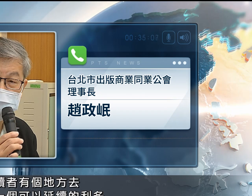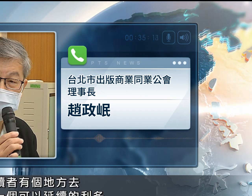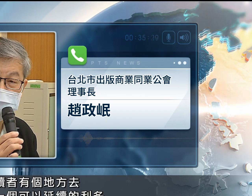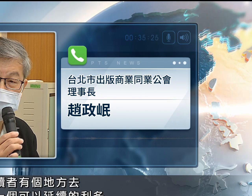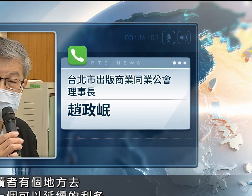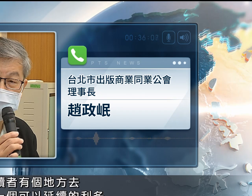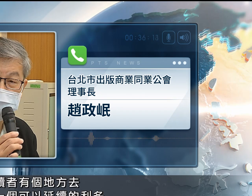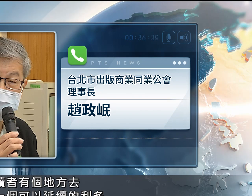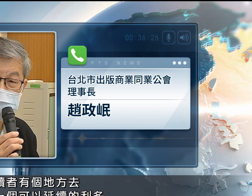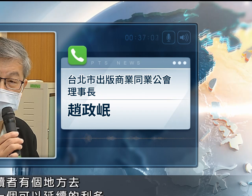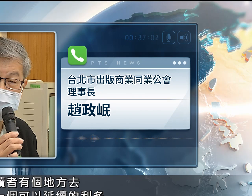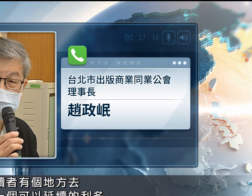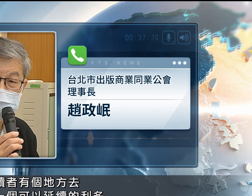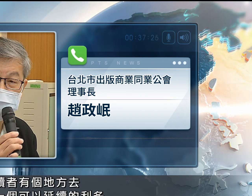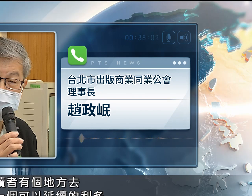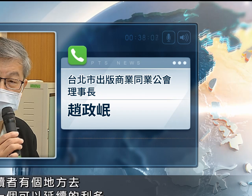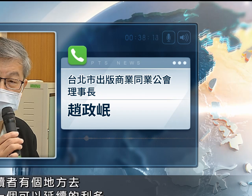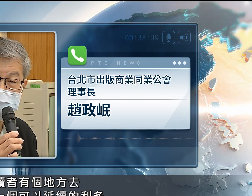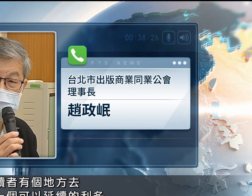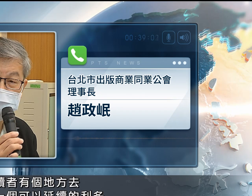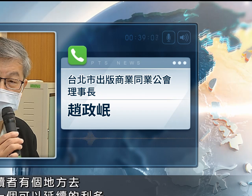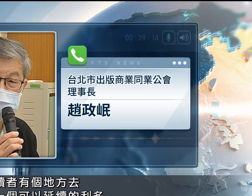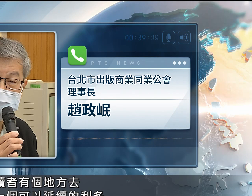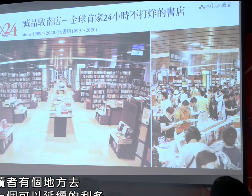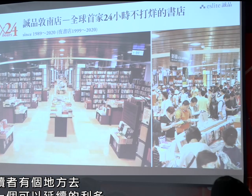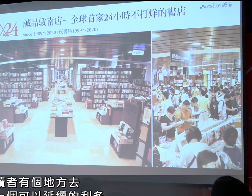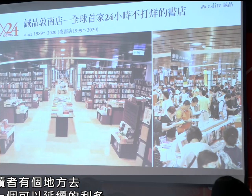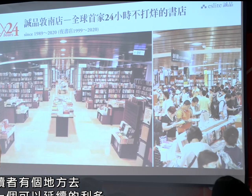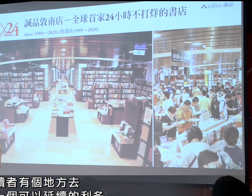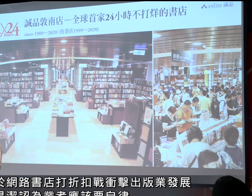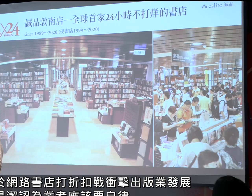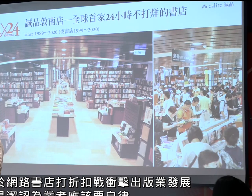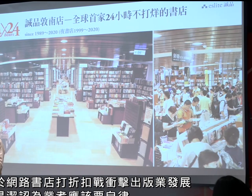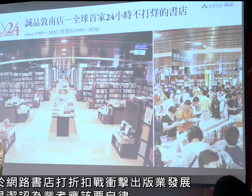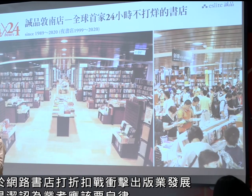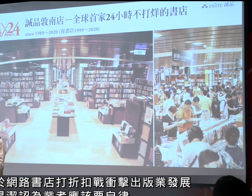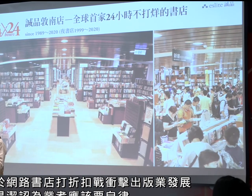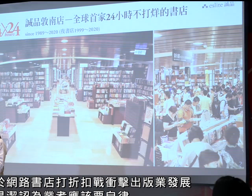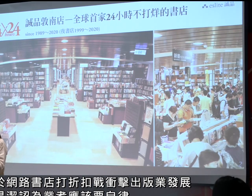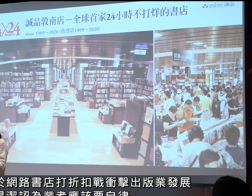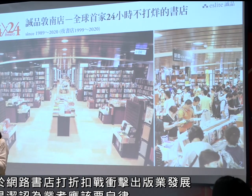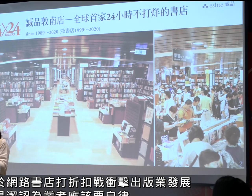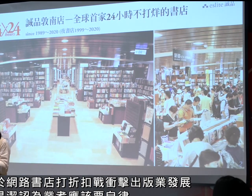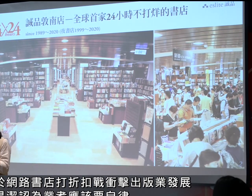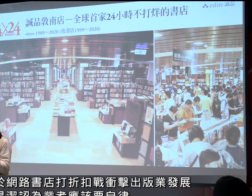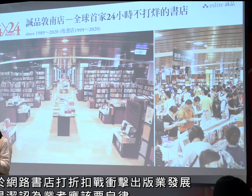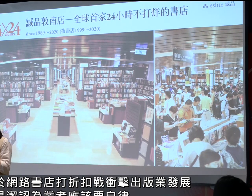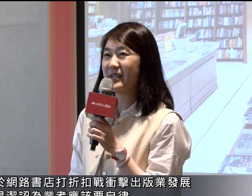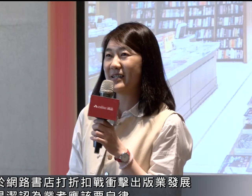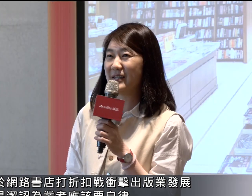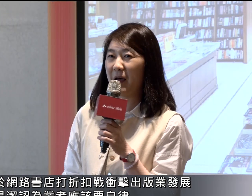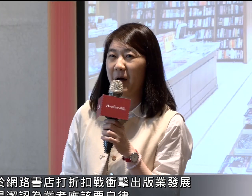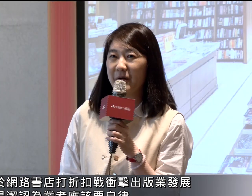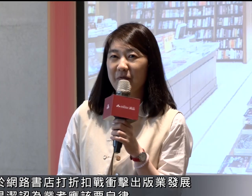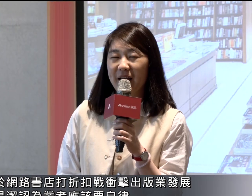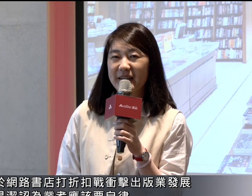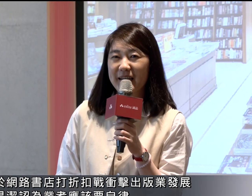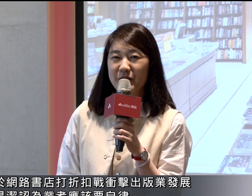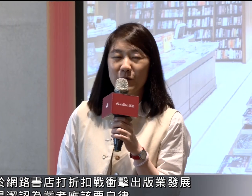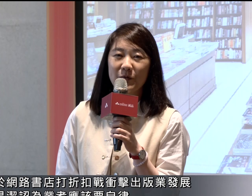方去，还是一个可以延续的一个利多。 对于网络书店打折扣战冲击出版业发展，吴明杰认为业者应该要自